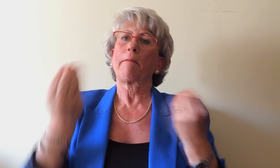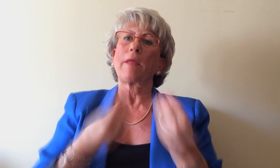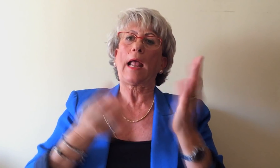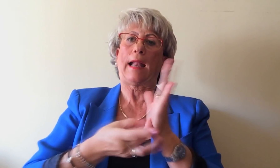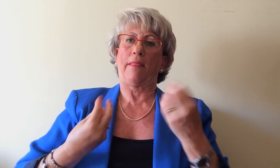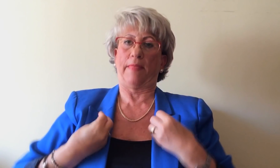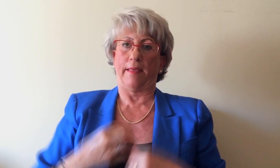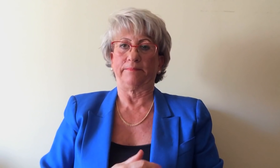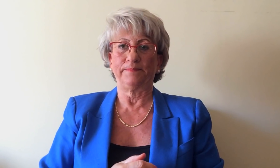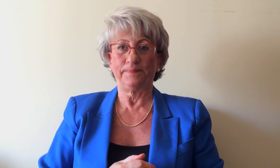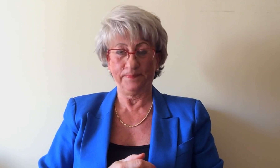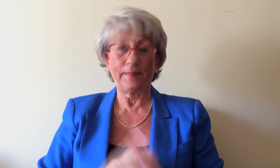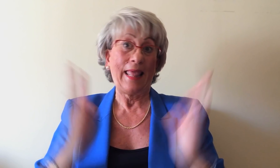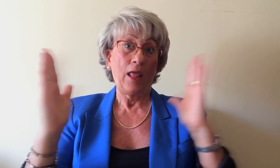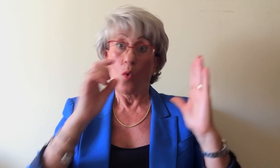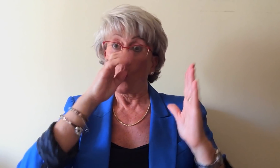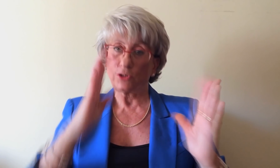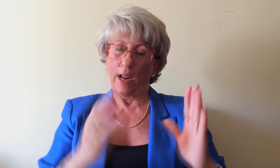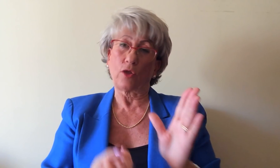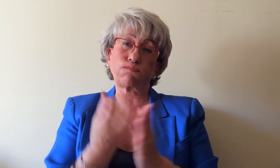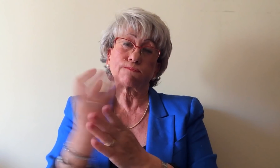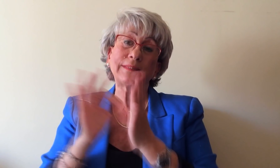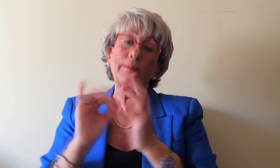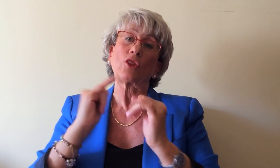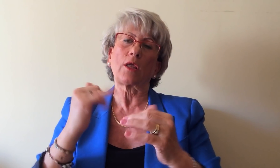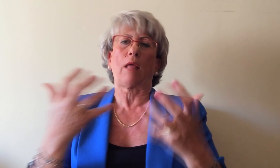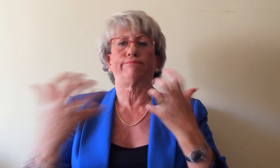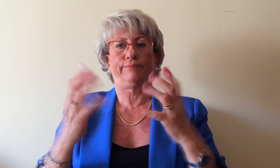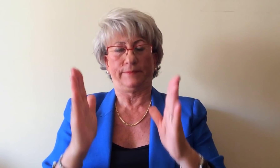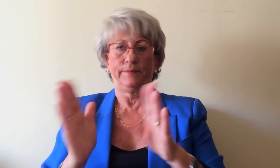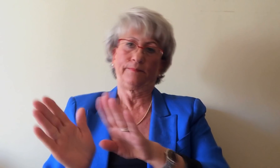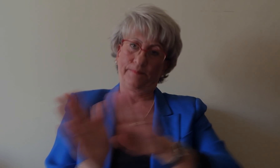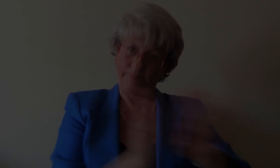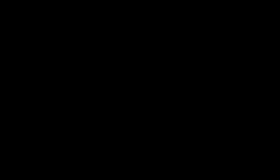la qualitat de vida. D'aquests quatre primers anys destaquen totes aquestes creacions de serveis.